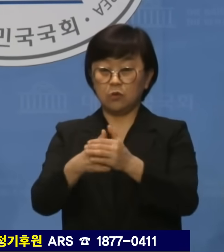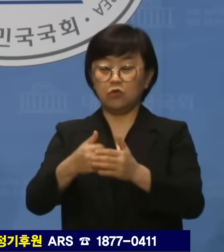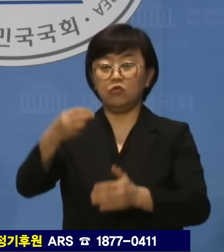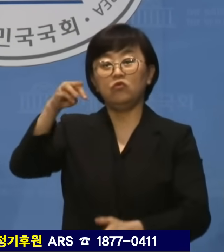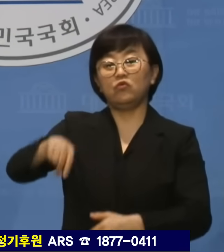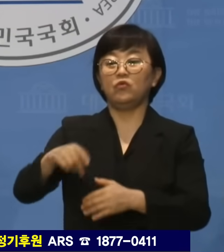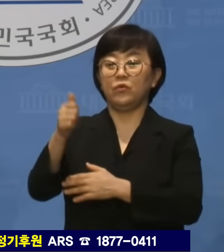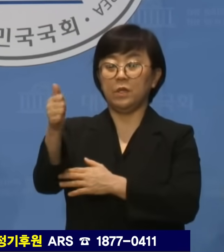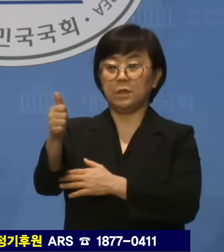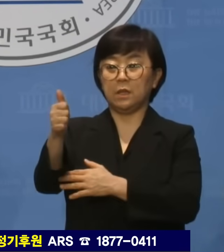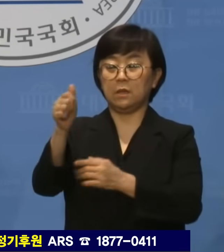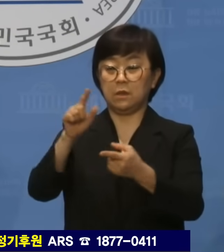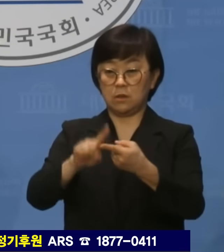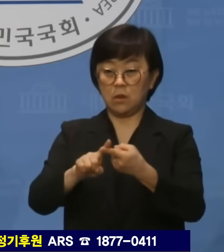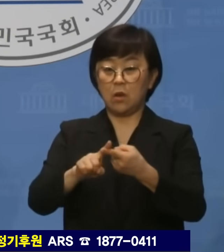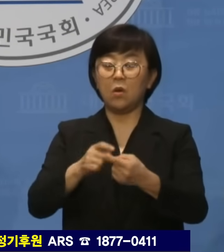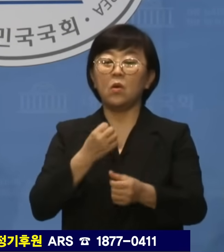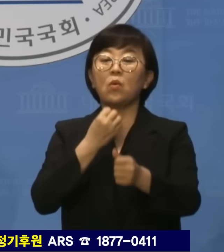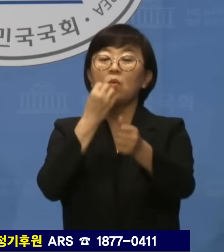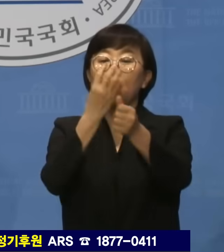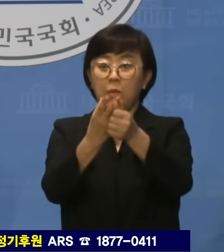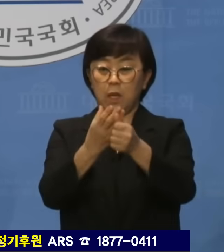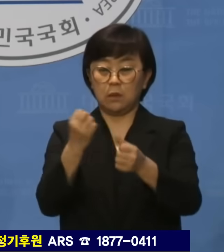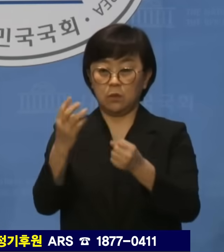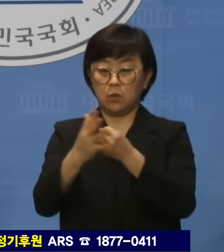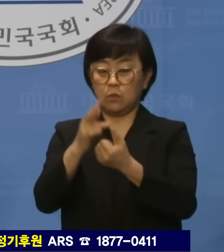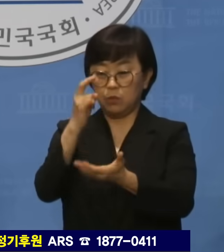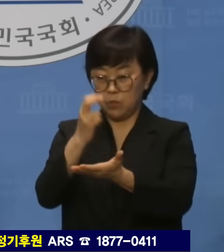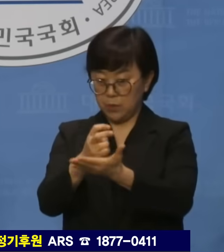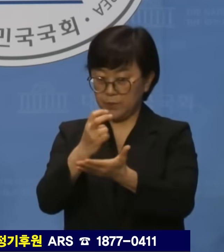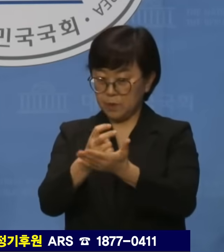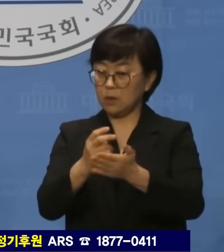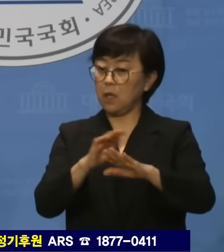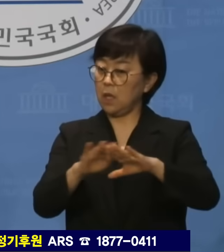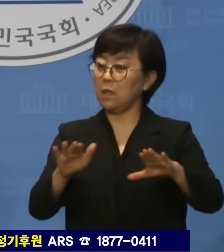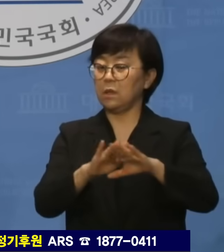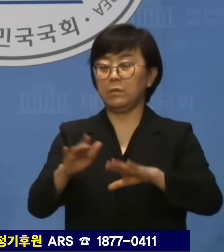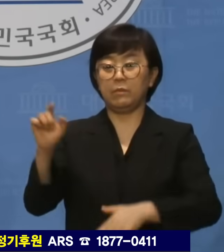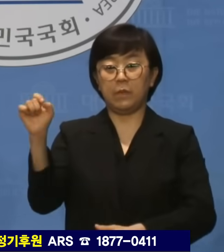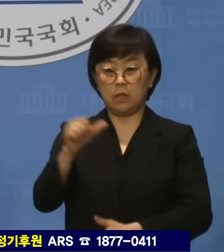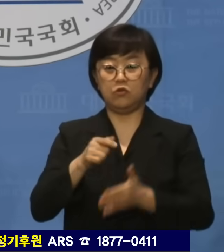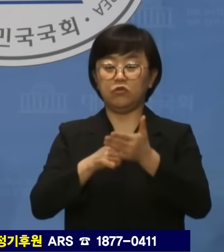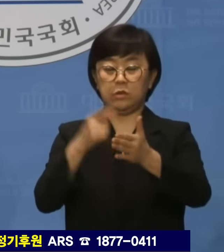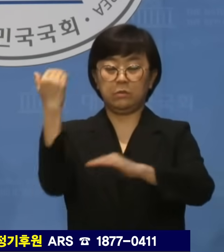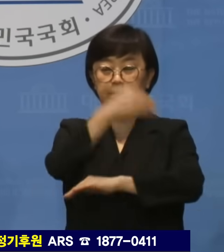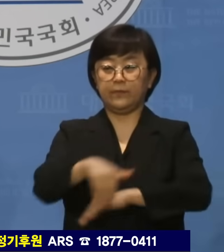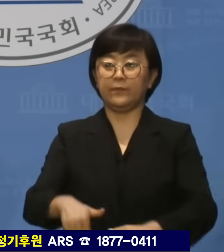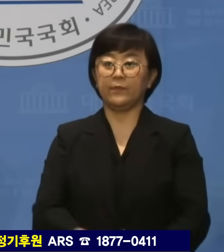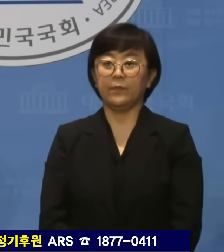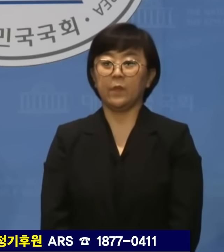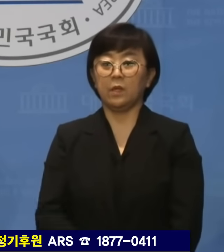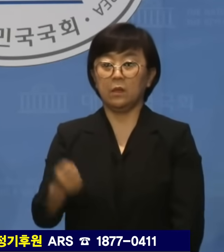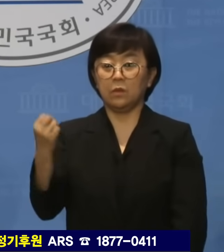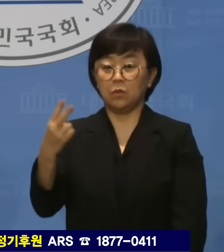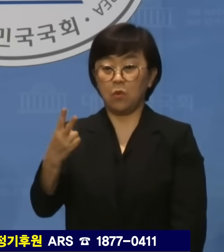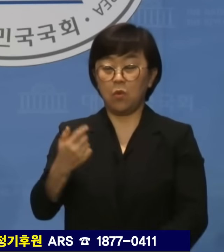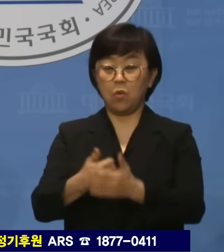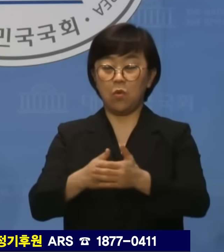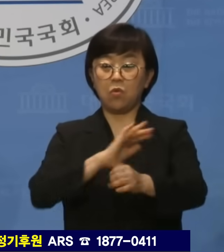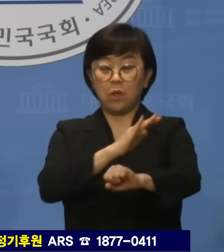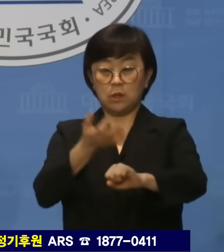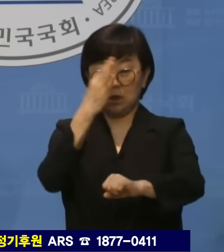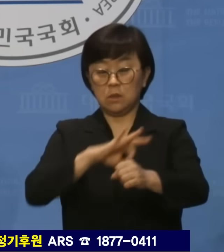유희림 위원장에 대해 고발 조치 등 법적 조치를 조속히 추진할 것입니다. 또